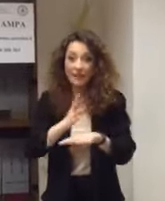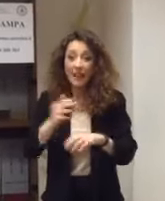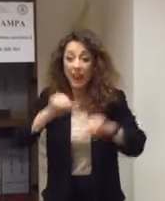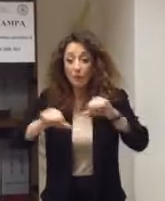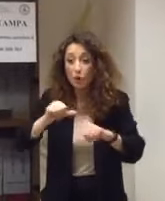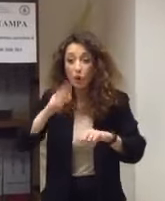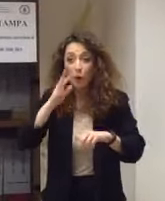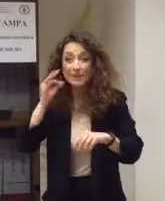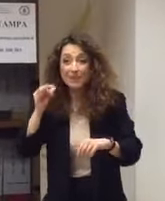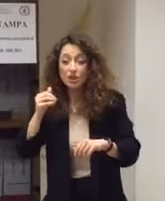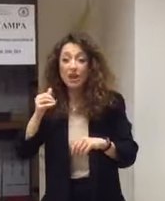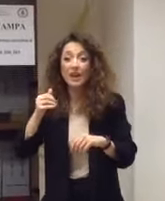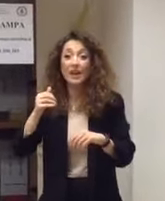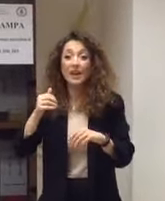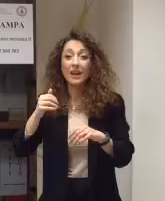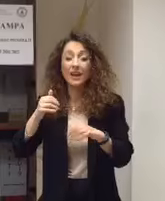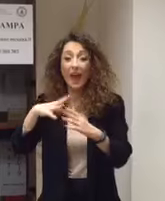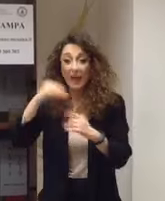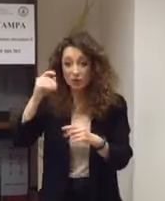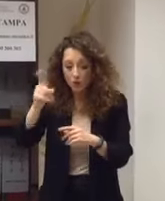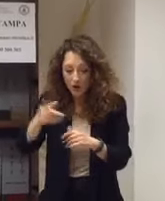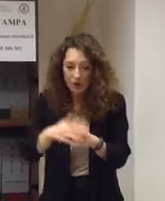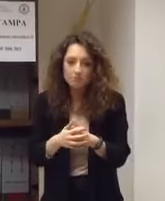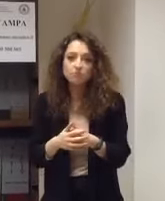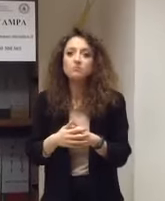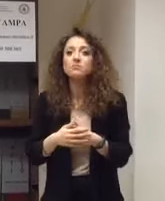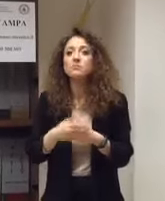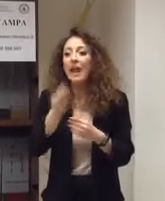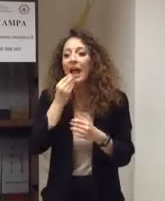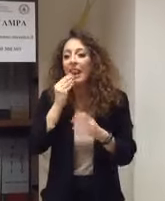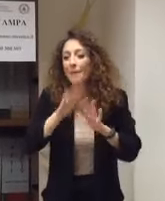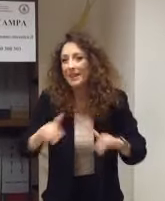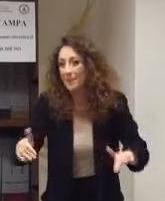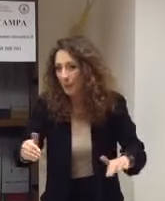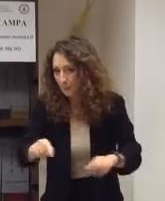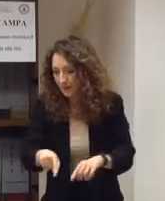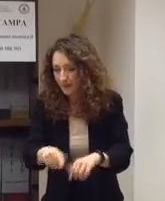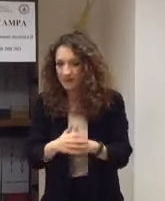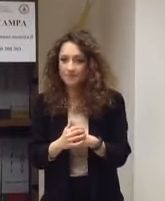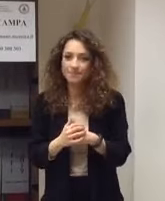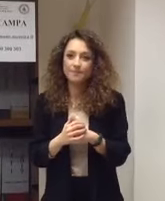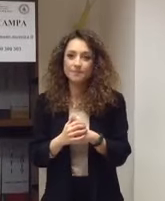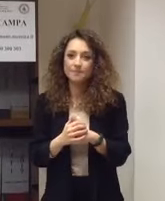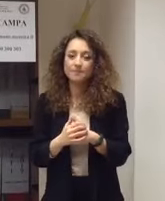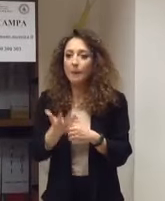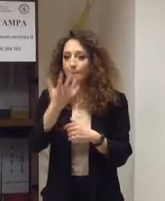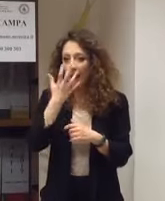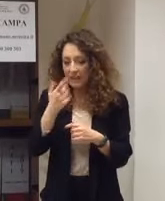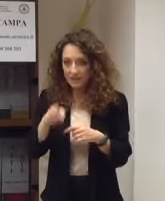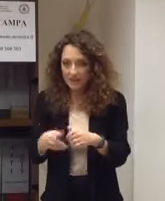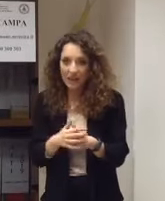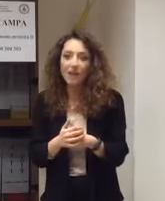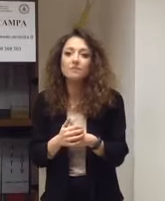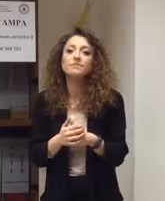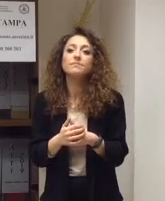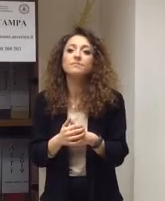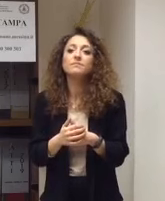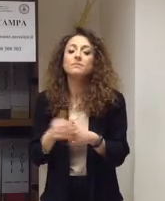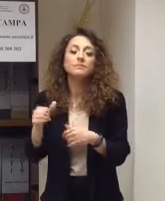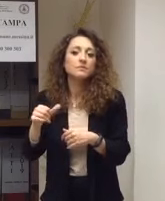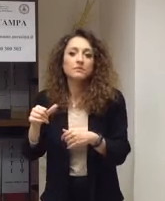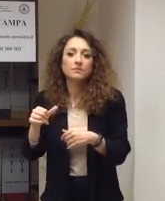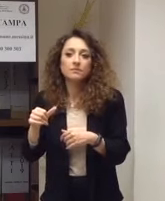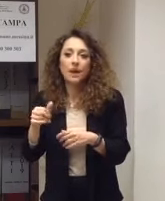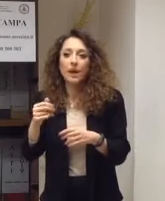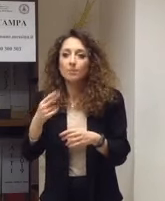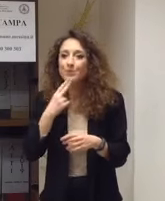agnelli pasquali, la signora Bruno Antonazzo con gli alimenti per bambini, il signor Vita Gabriele una maschera di Decathlon, la signora Smedile Giovanna dei biscotti,